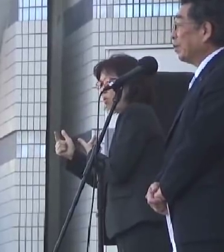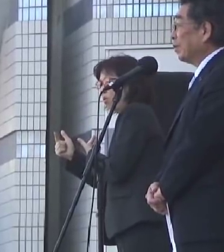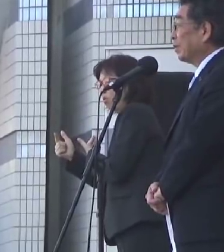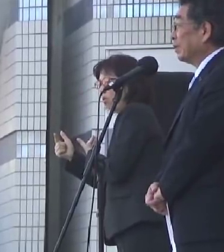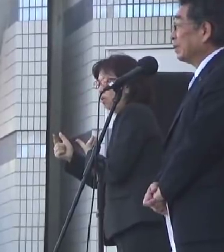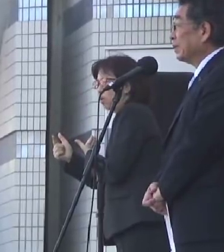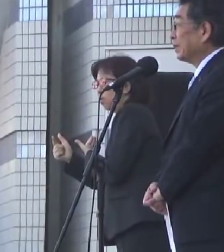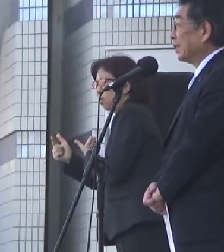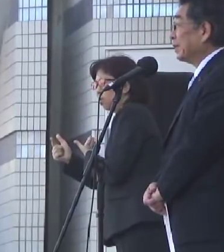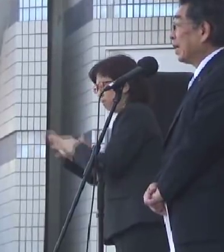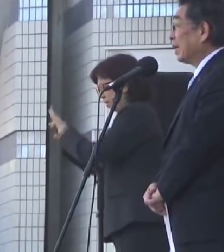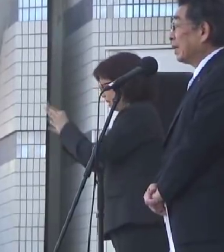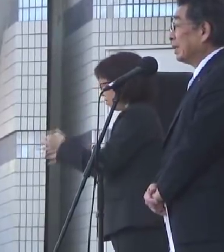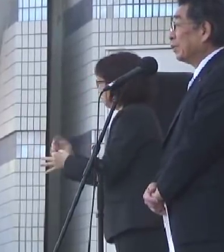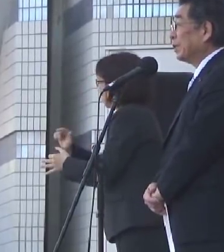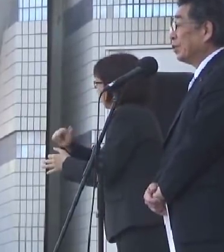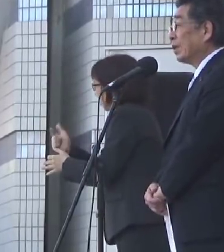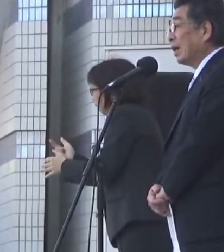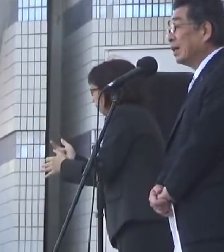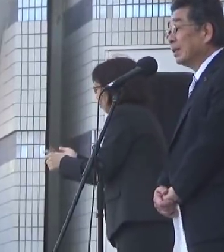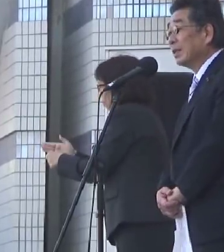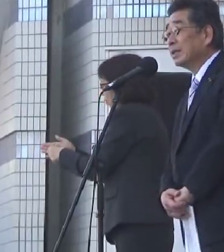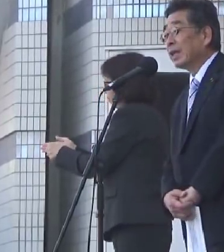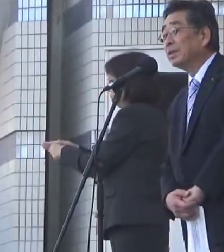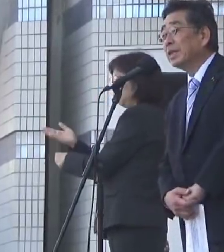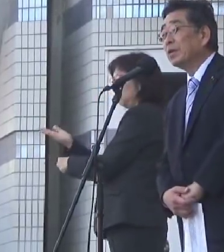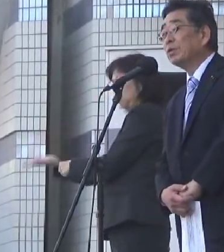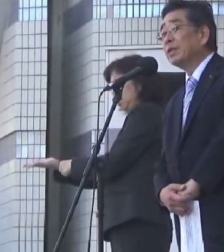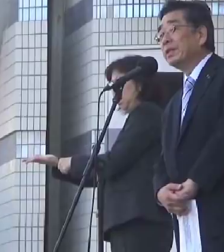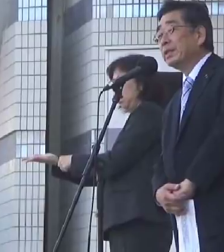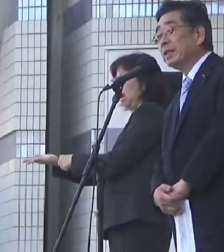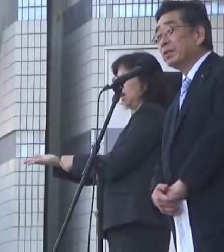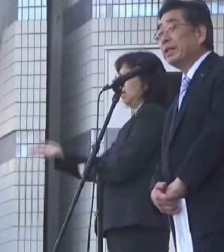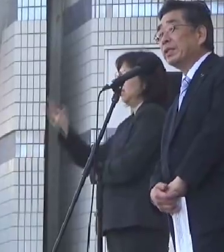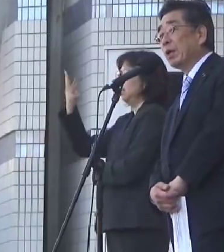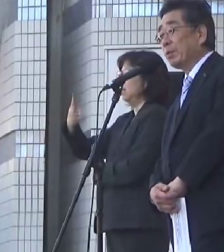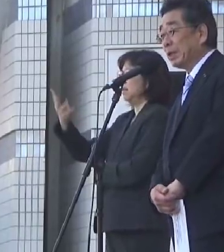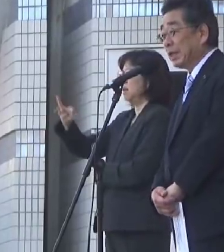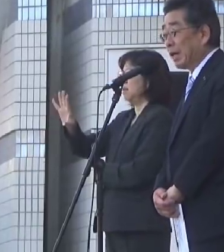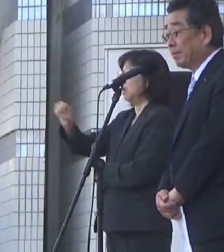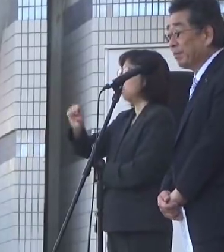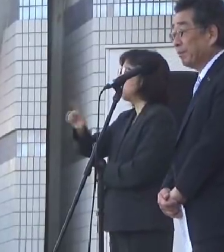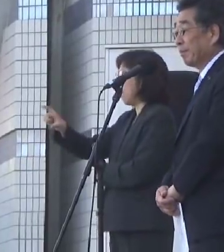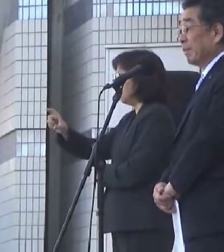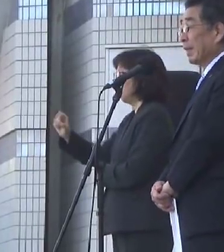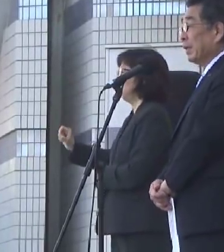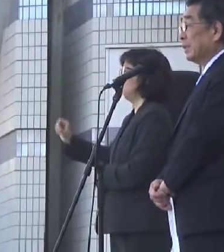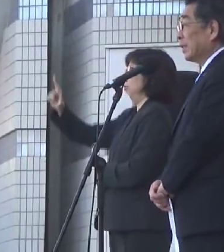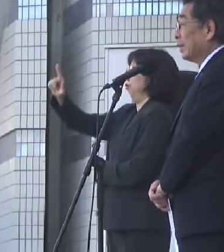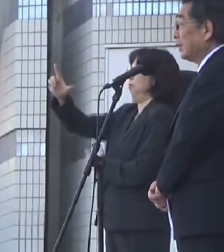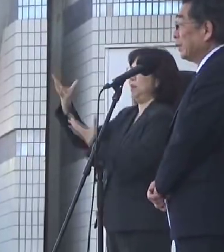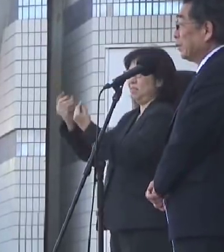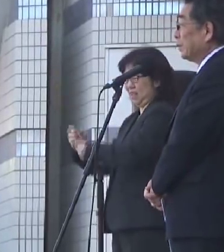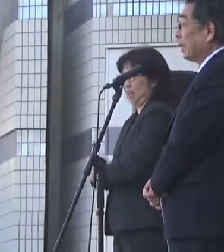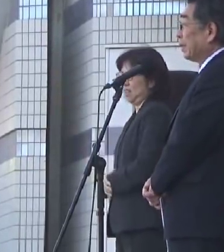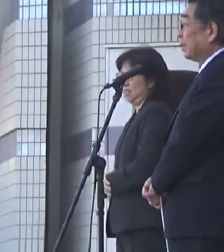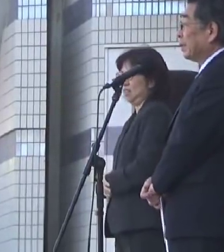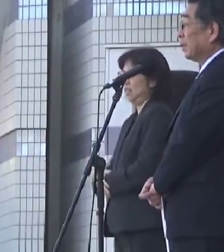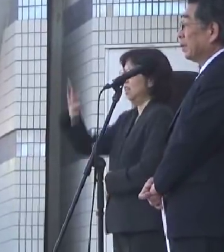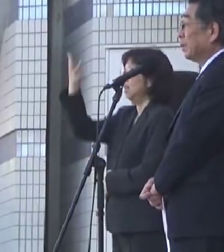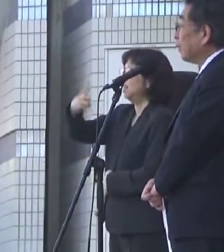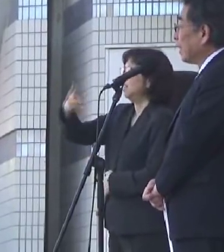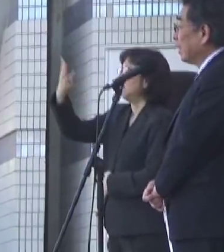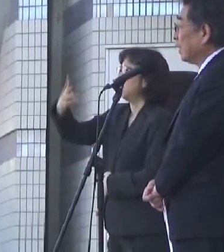設備を追加したのでしょうか、3000億円に増えてしまいました。3000億